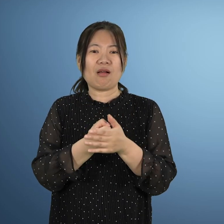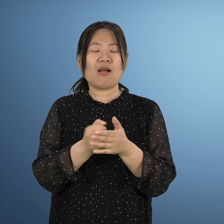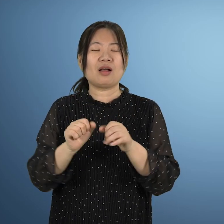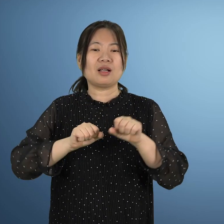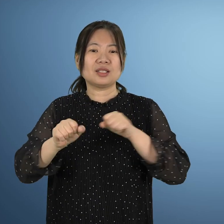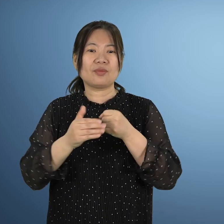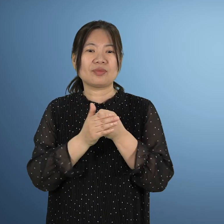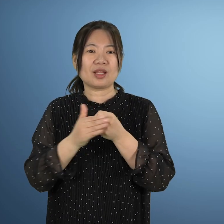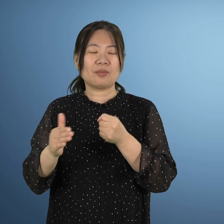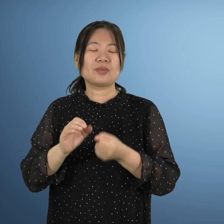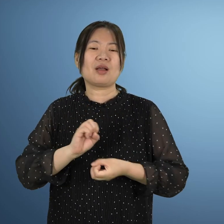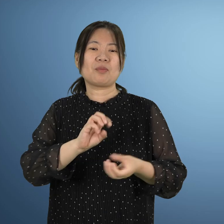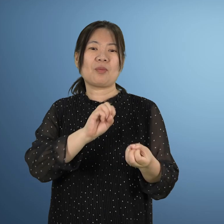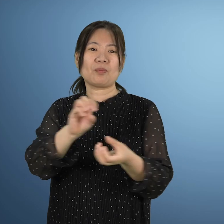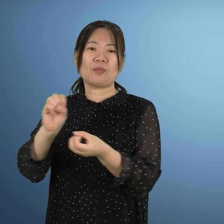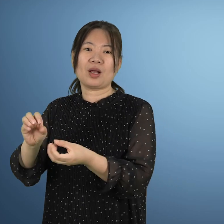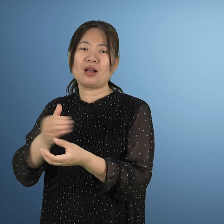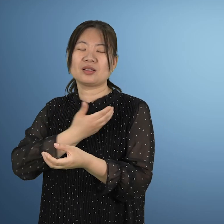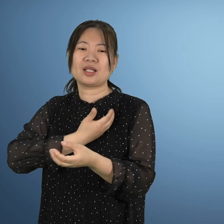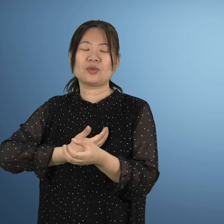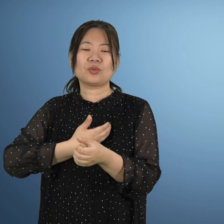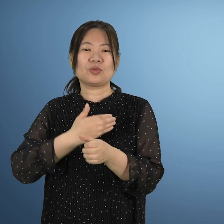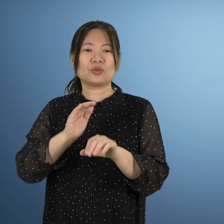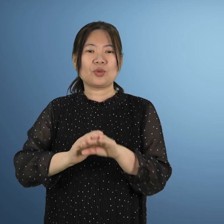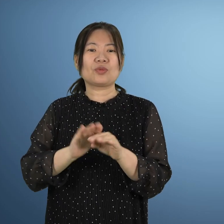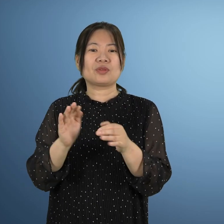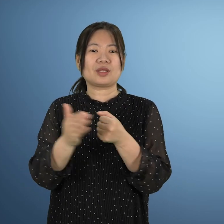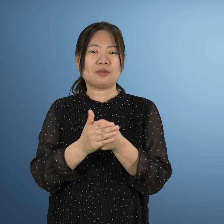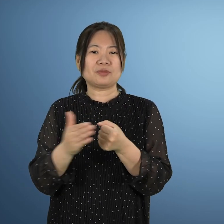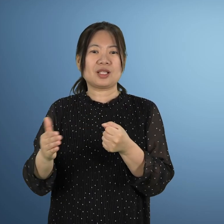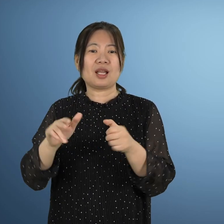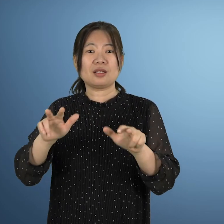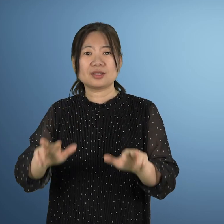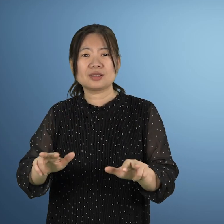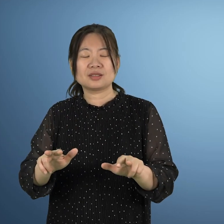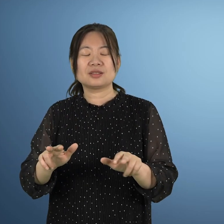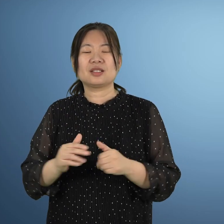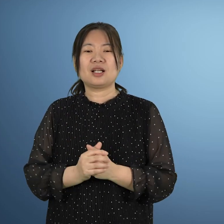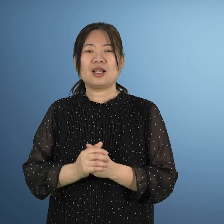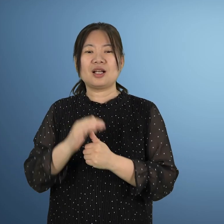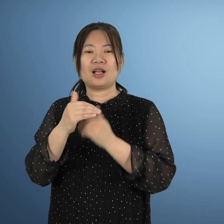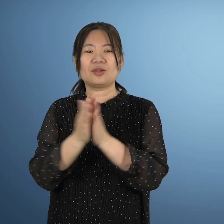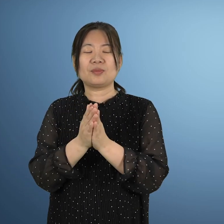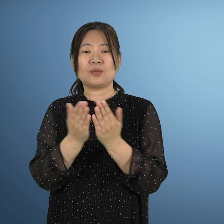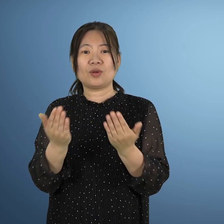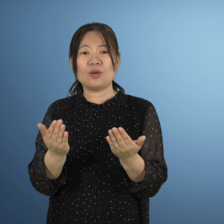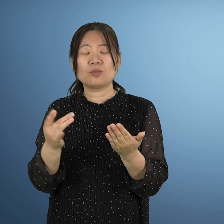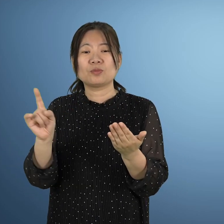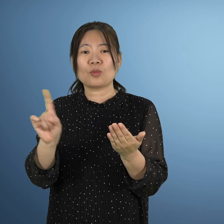거예요. 사도들의 손에 의해서. 자, 여기 이 본문이